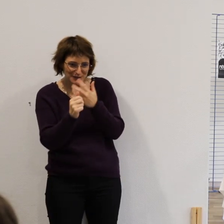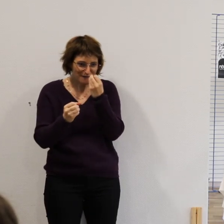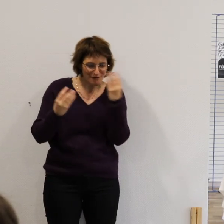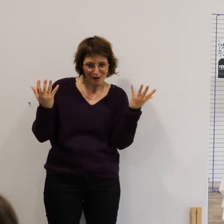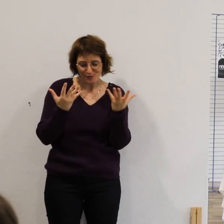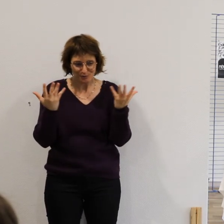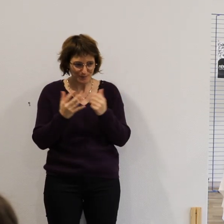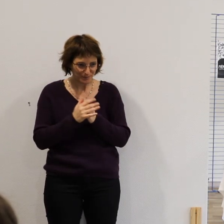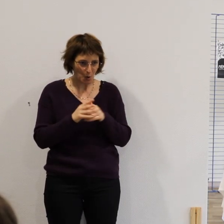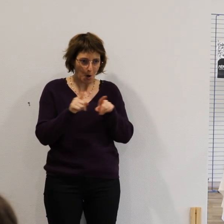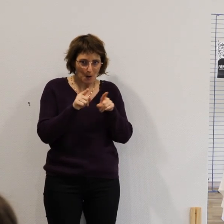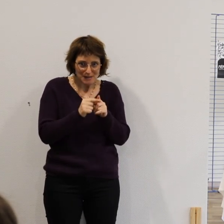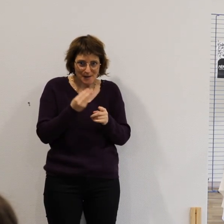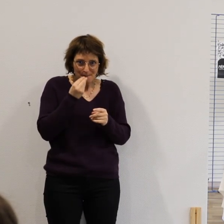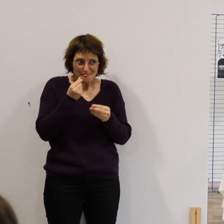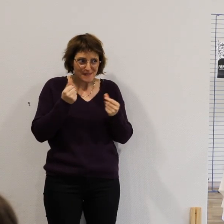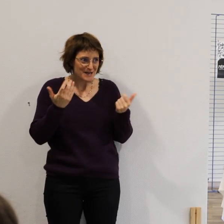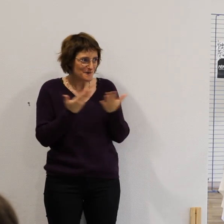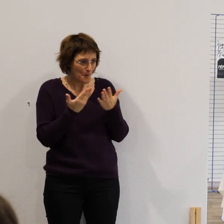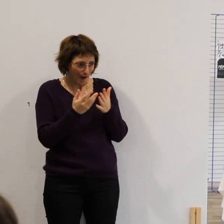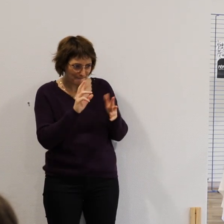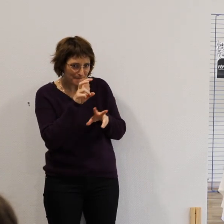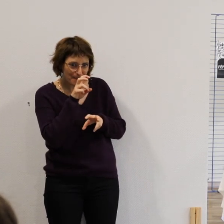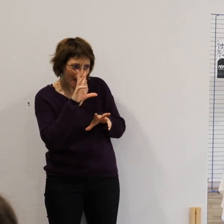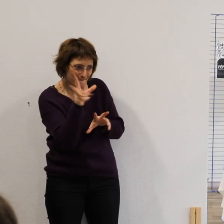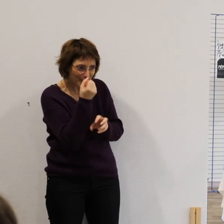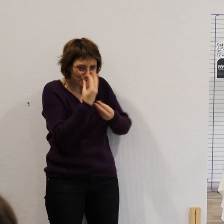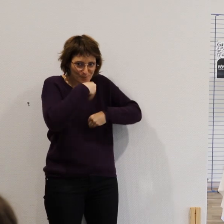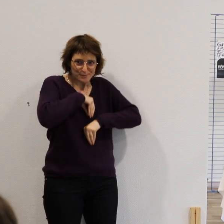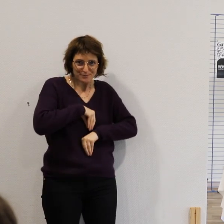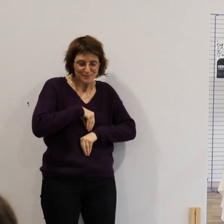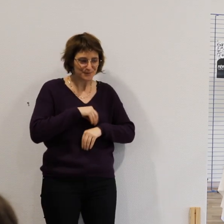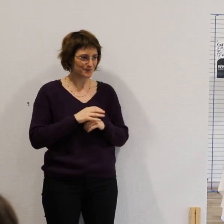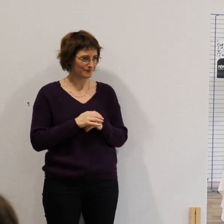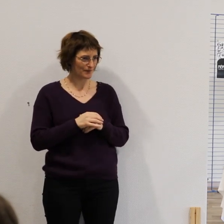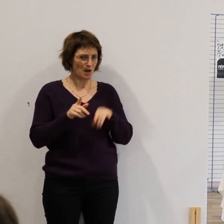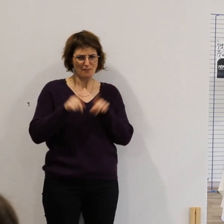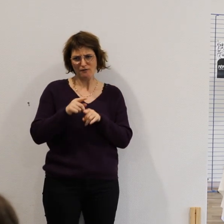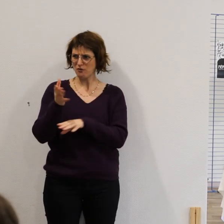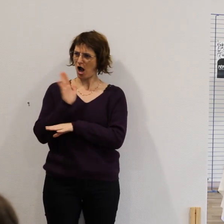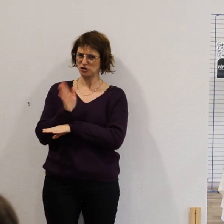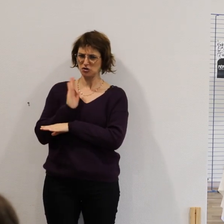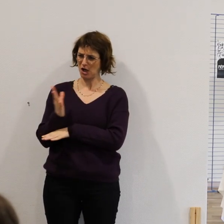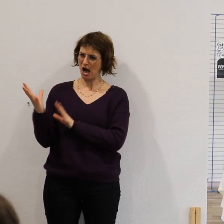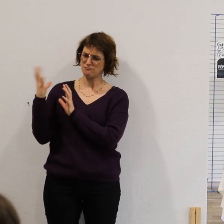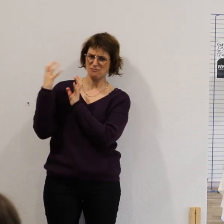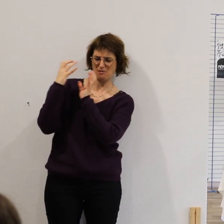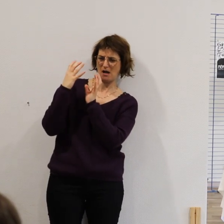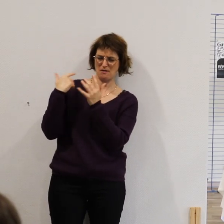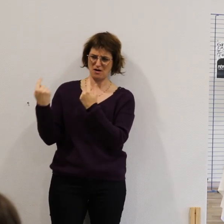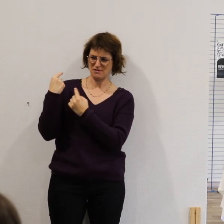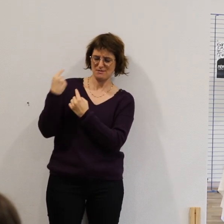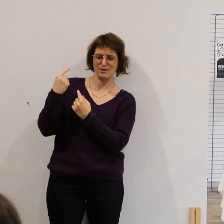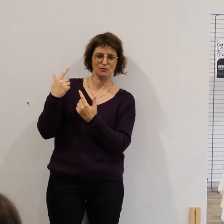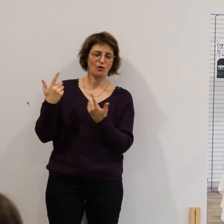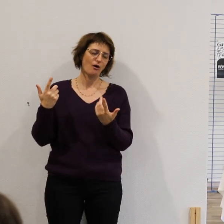Et je fis même de délicieux festins d'un campagnol ou d'un mulot. D'affreux cabots me cherchèrent quelquefois querelle, mais